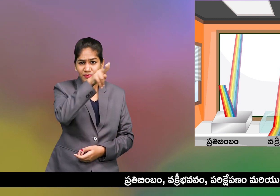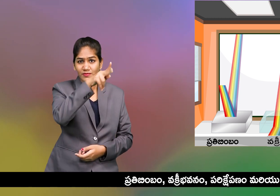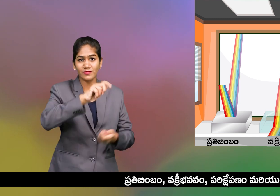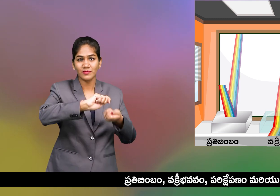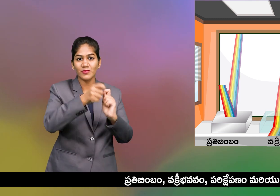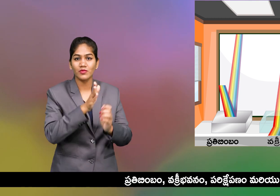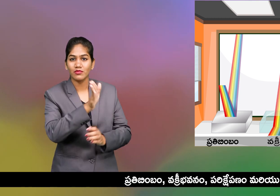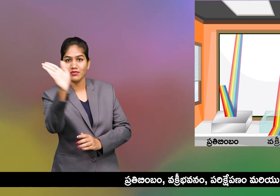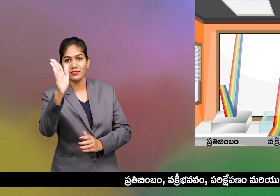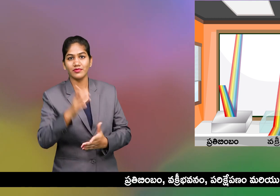పరిక్షేపణం